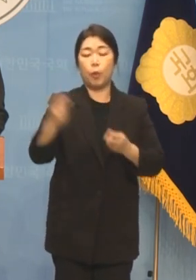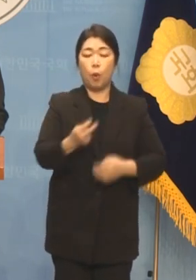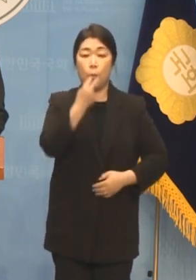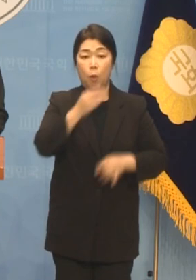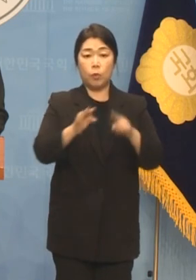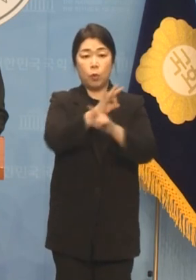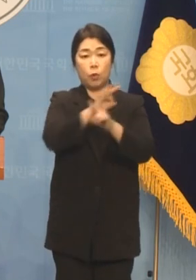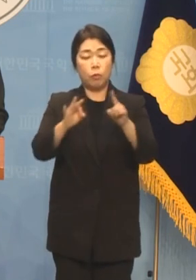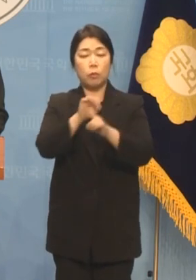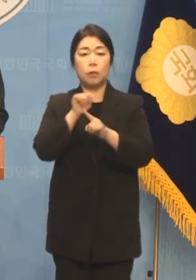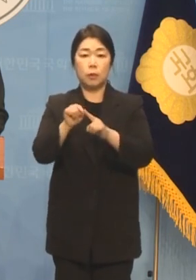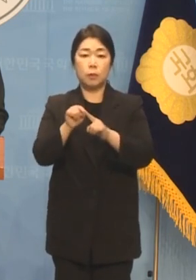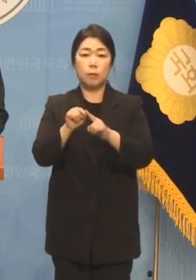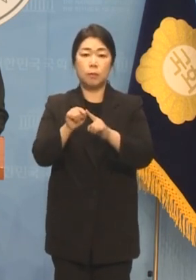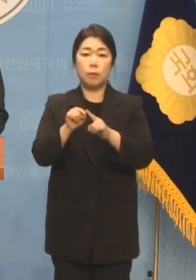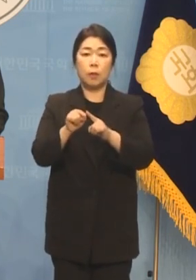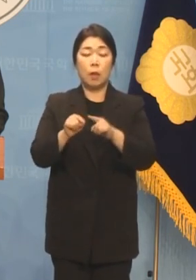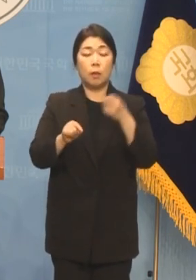보험료율